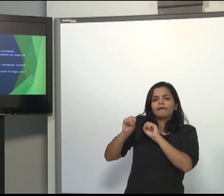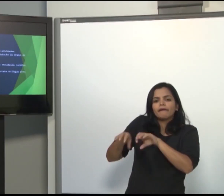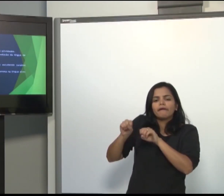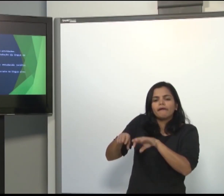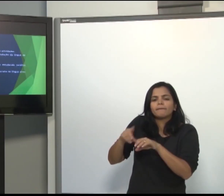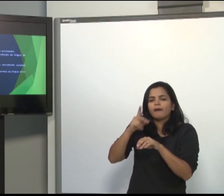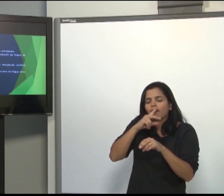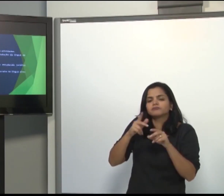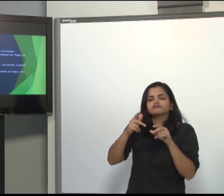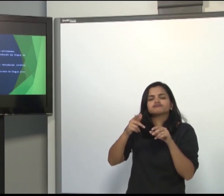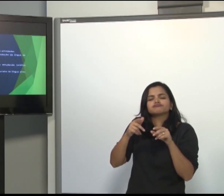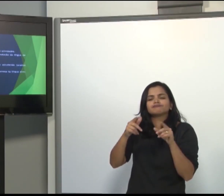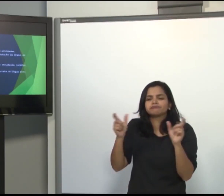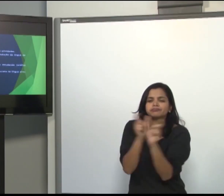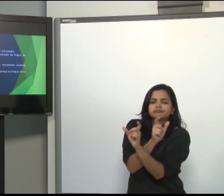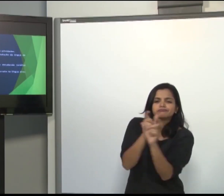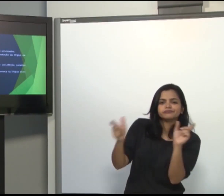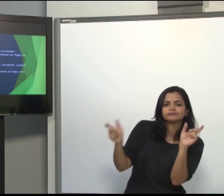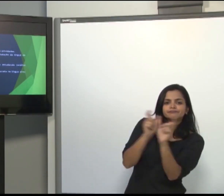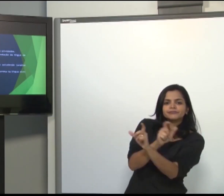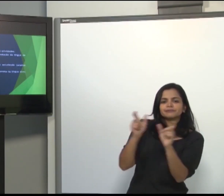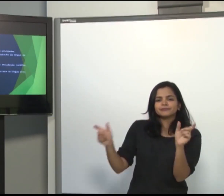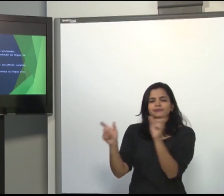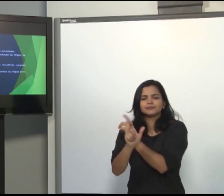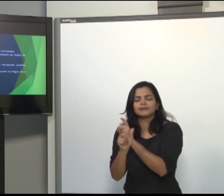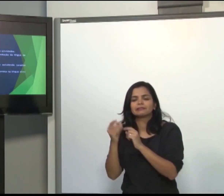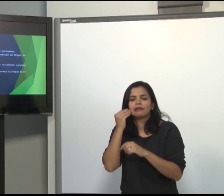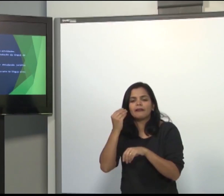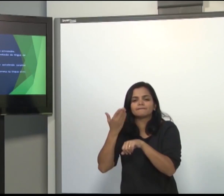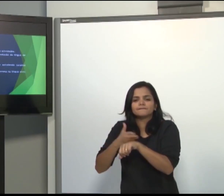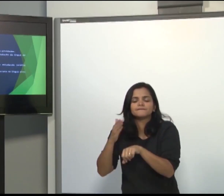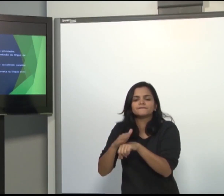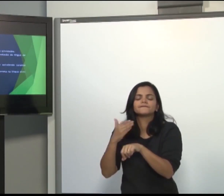através de léxicos, nesse caso, sinais.